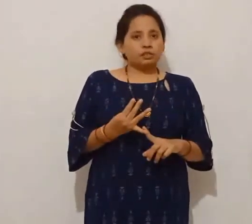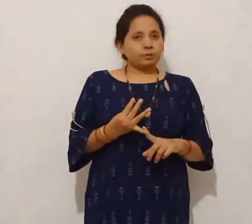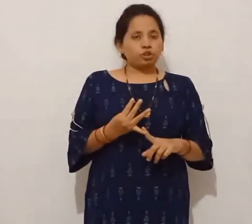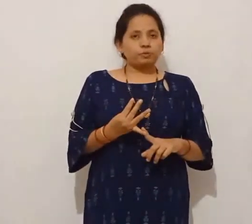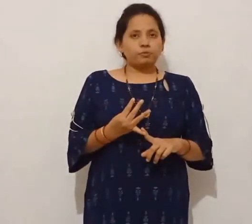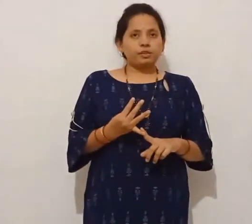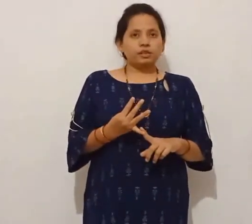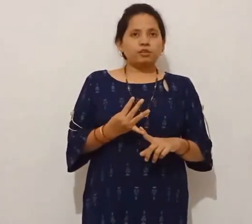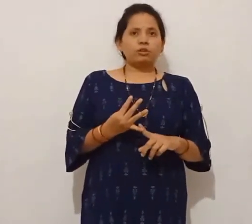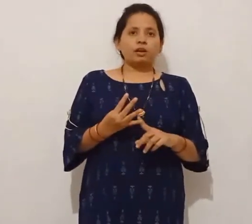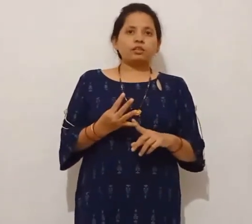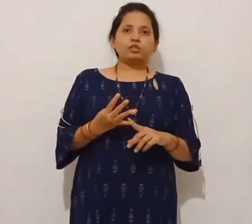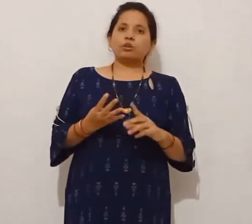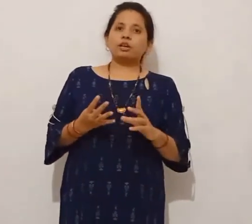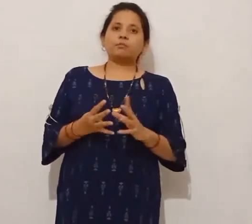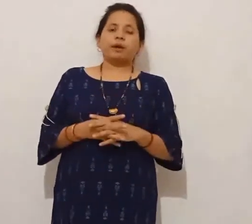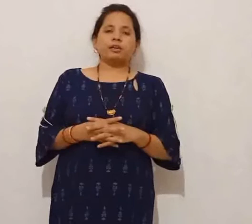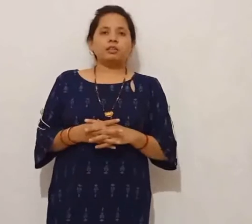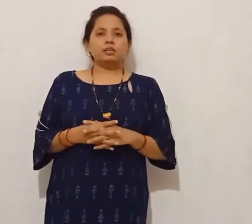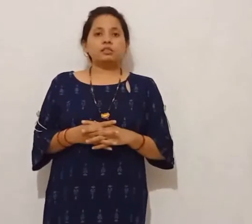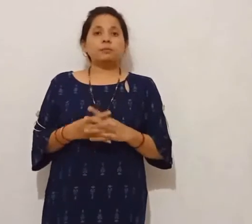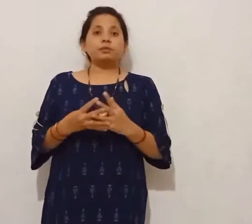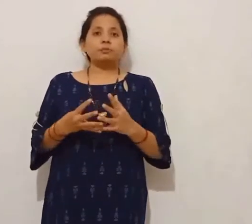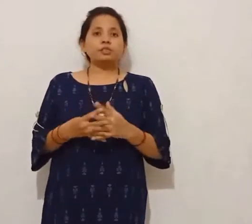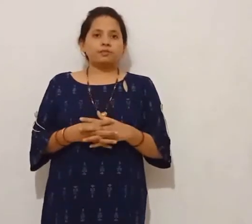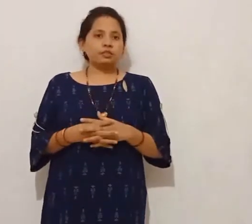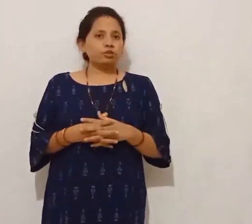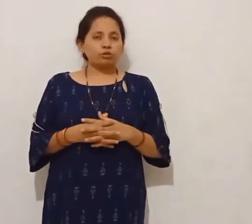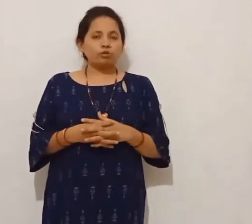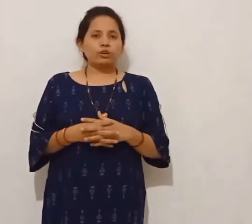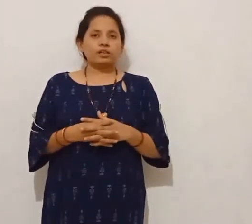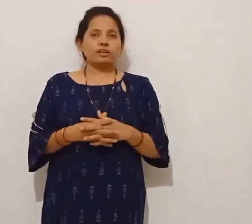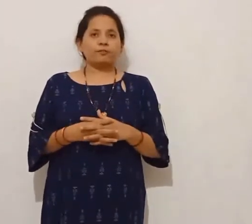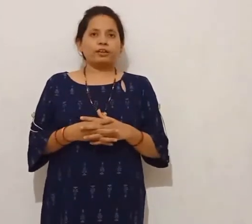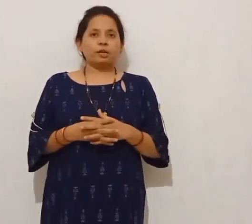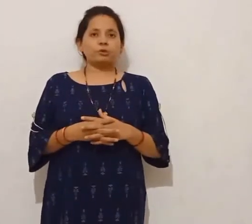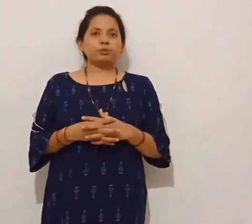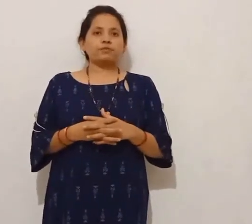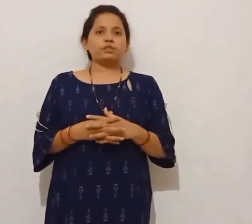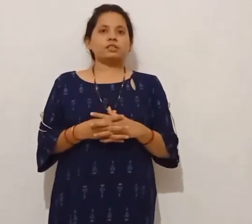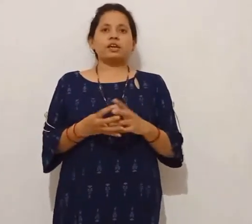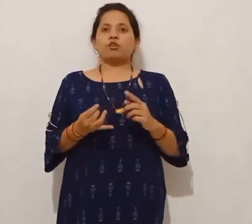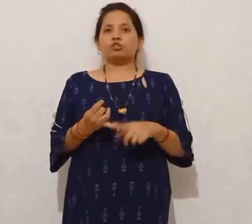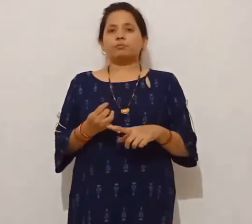vegetable shops भी मिल जाएगी. तो like this you can get many things. Sometimes services also you can get different types of services like